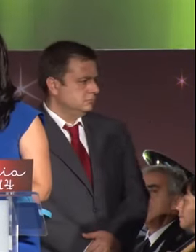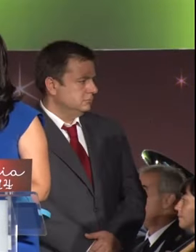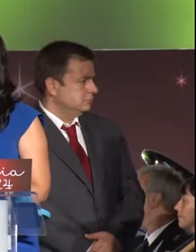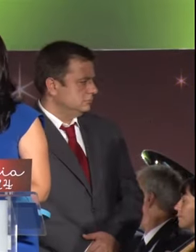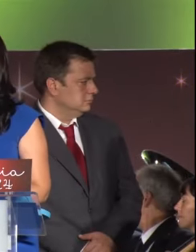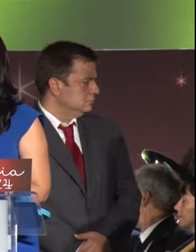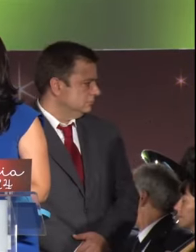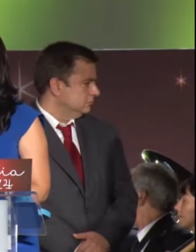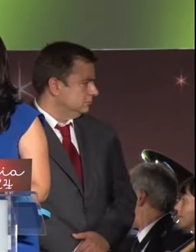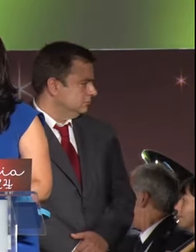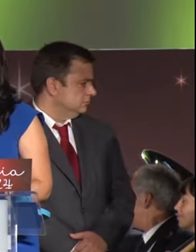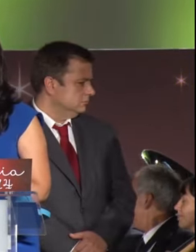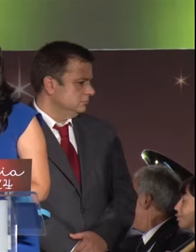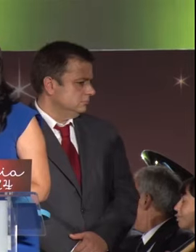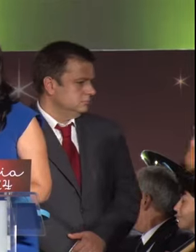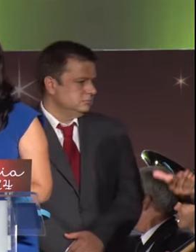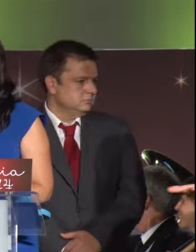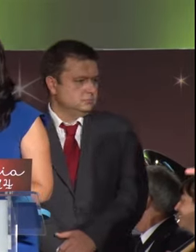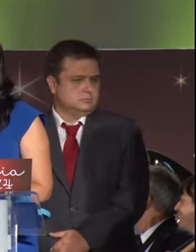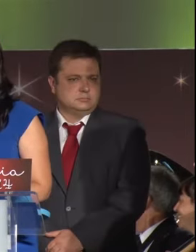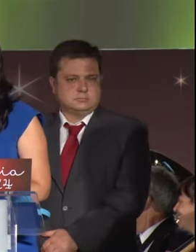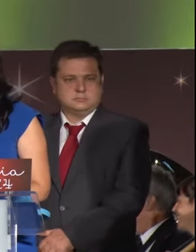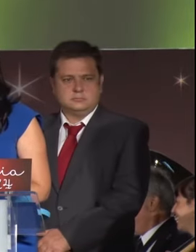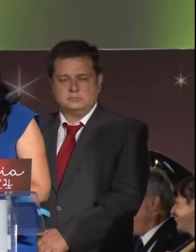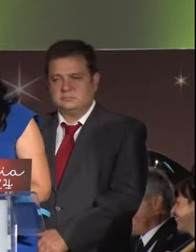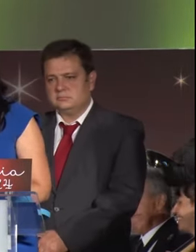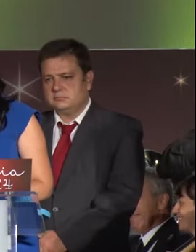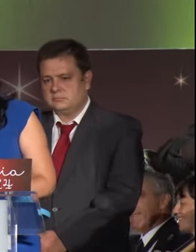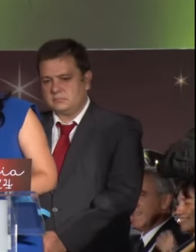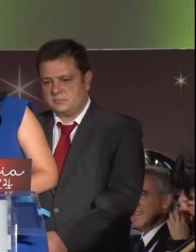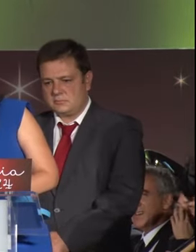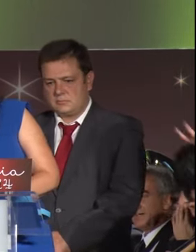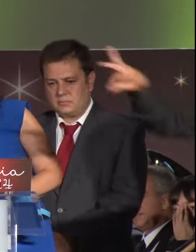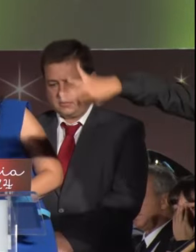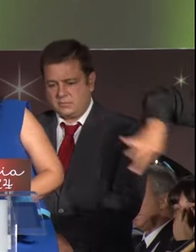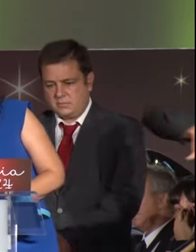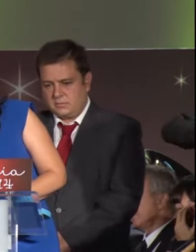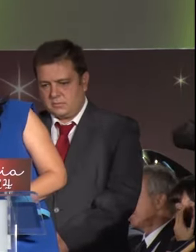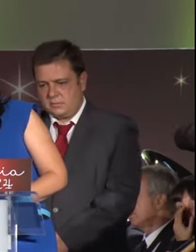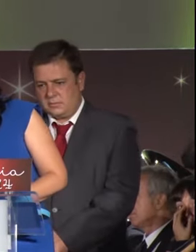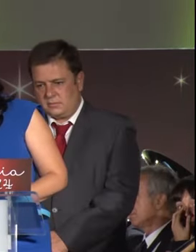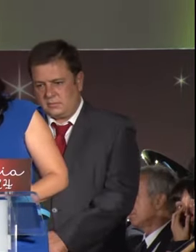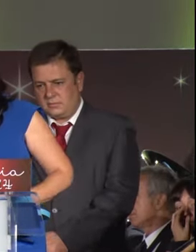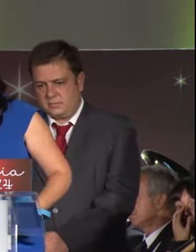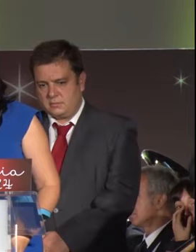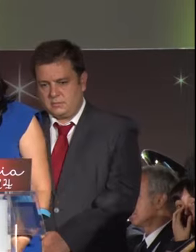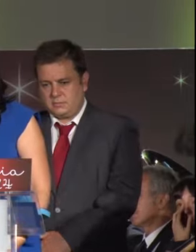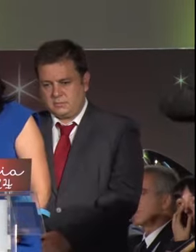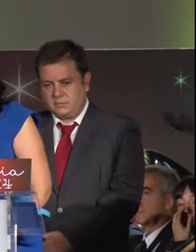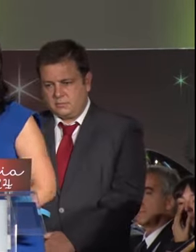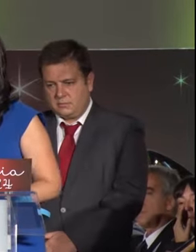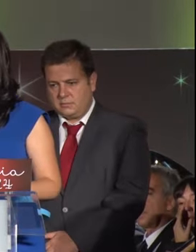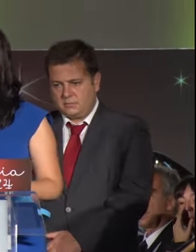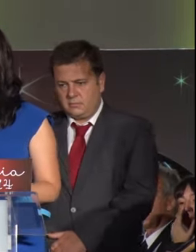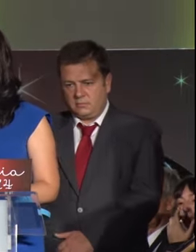y vamos a solicitar ya que nos dirija unas palabras la alcaldesa de Albacete, Carmen Bayor.